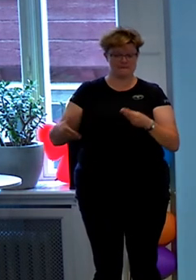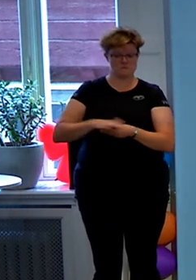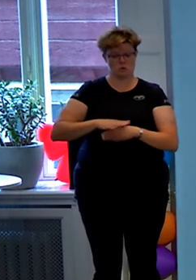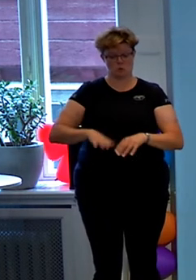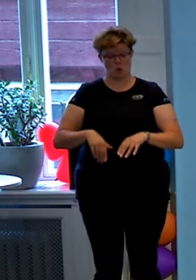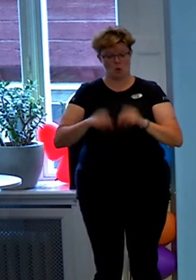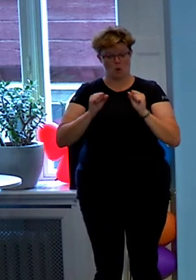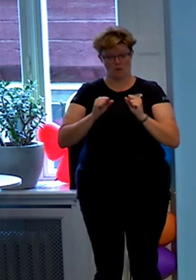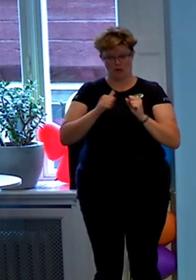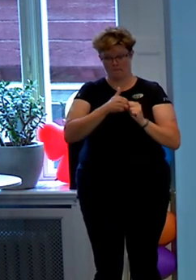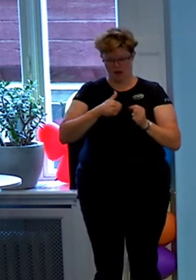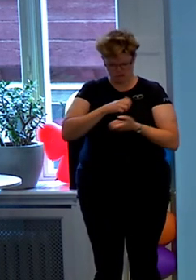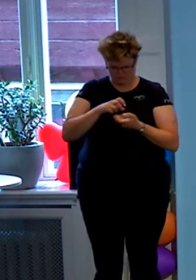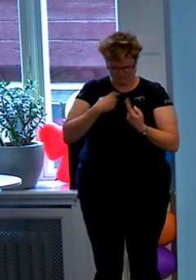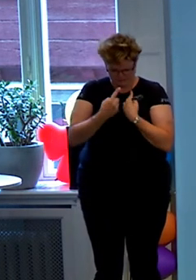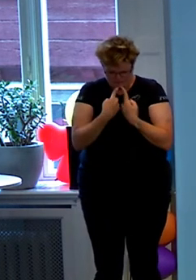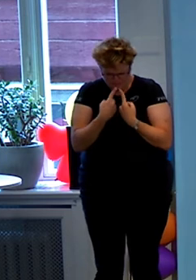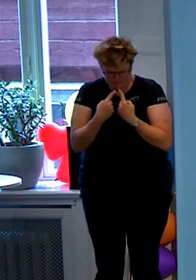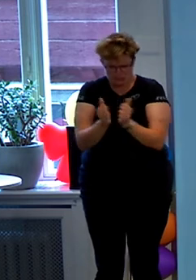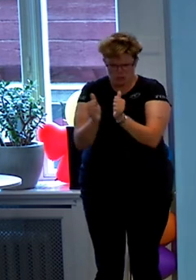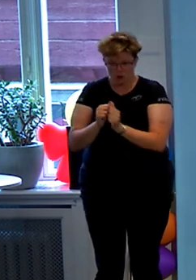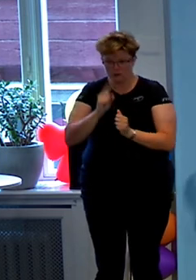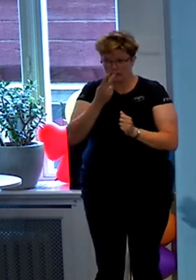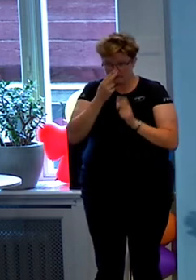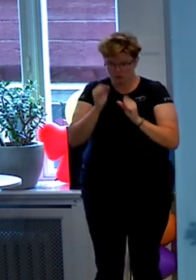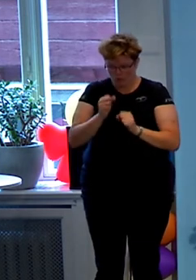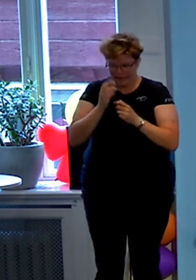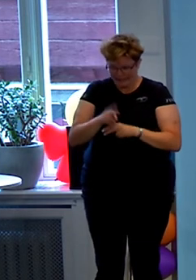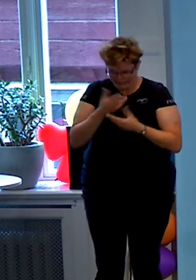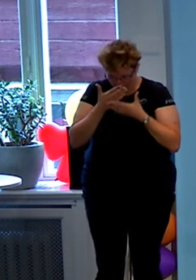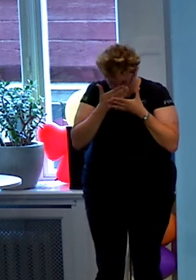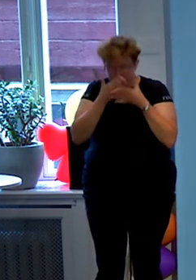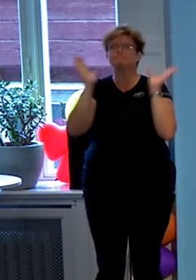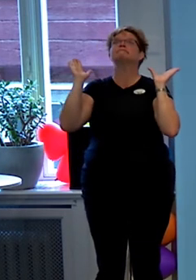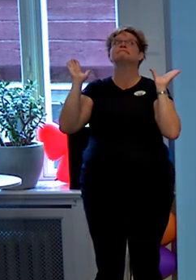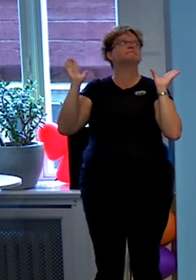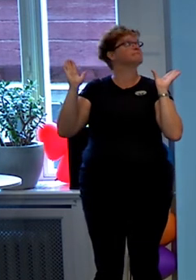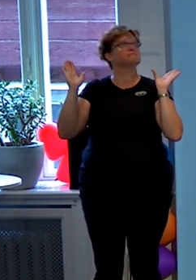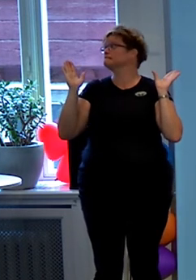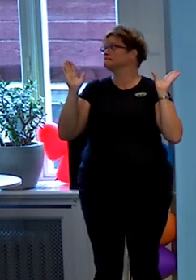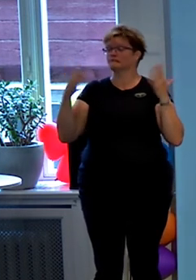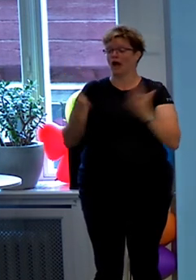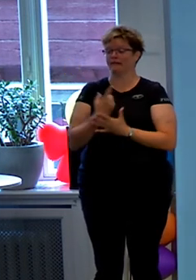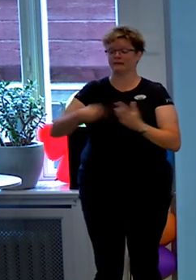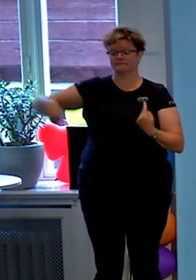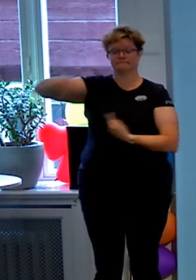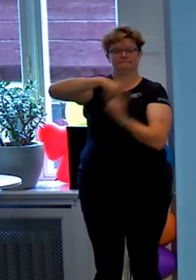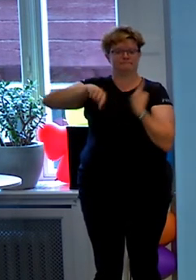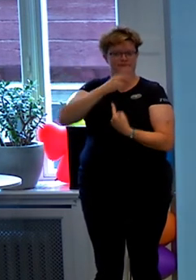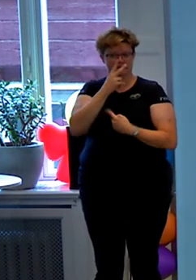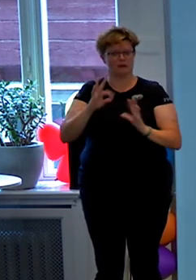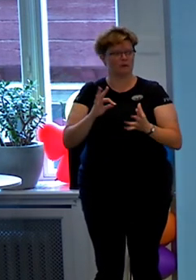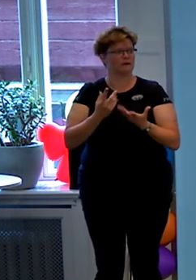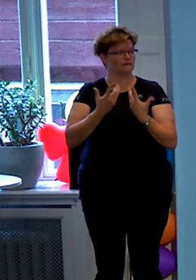att hålla på och giddra kring saker som när vi egentligen borde ta ett mycket större grepp. Att det här, jag menar, jag beskrev